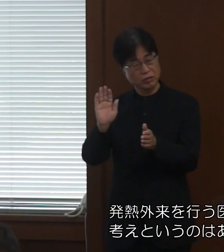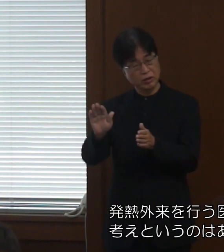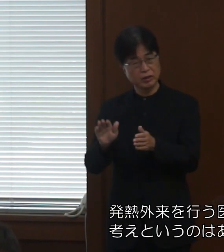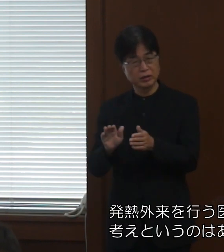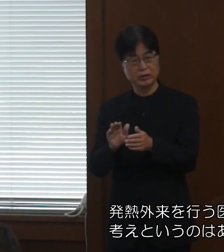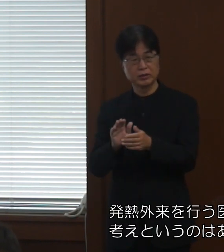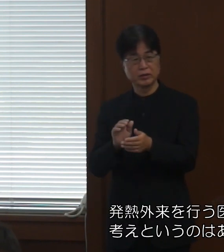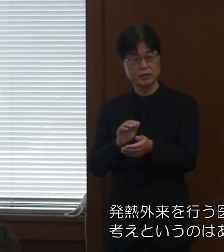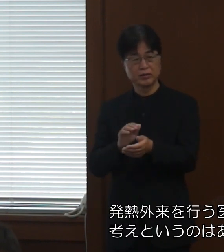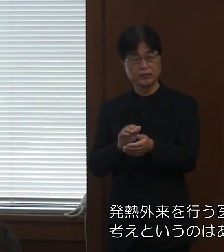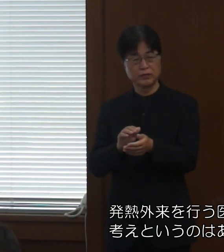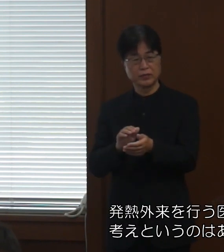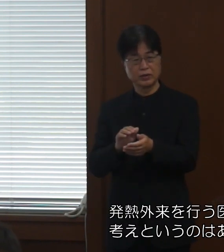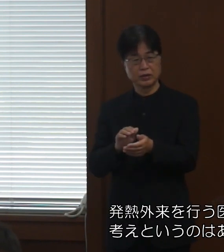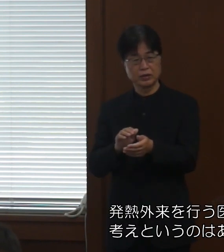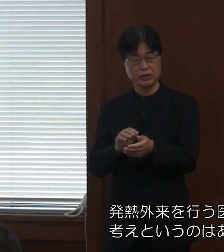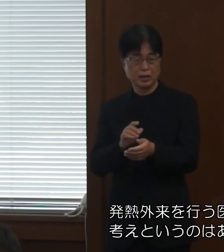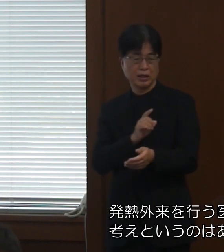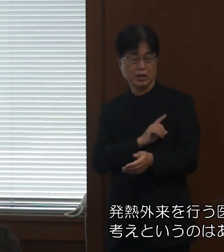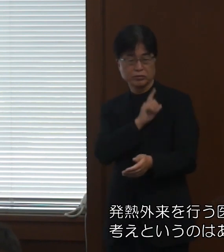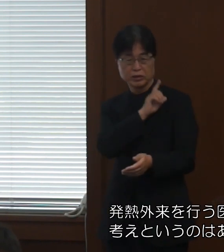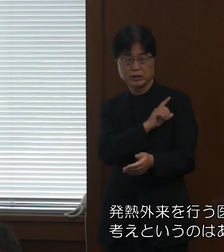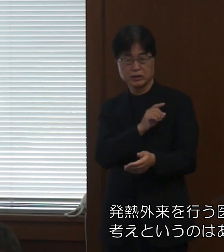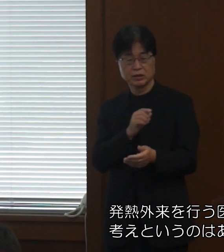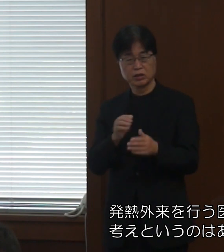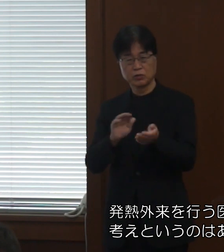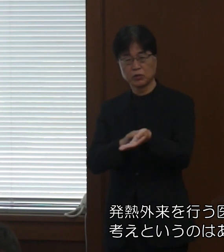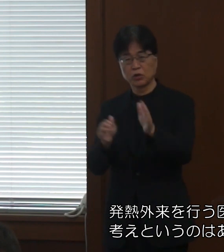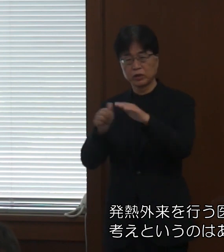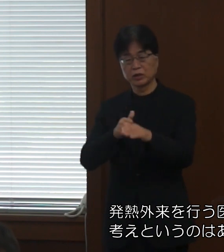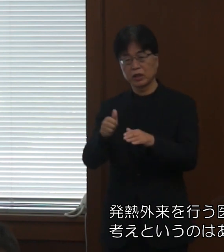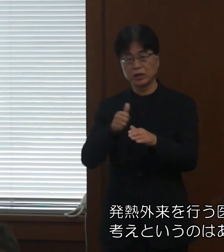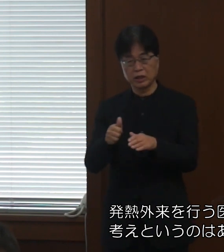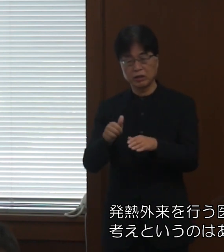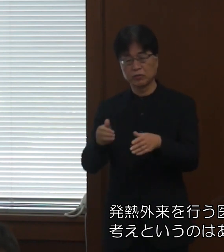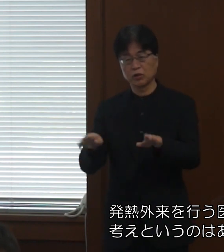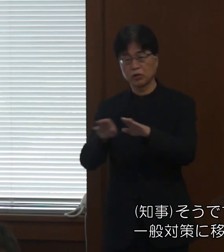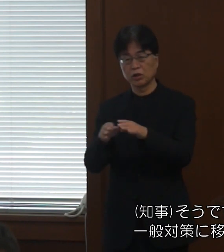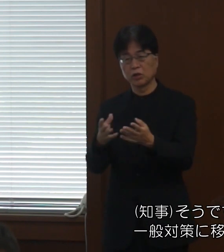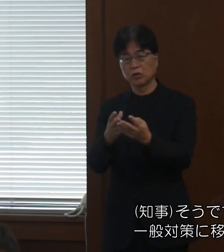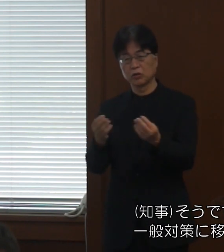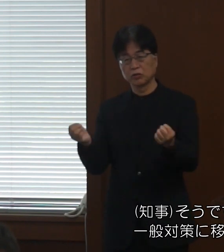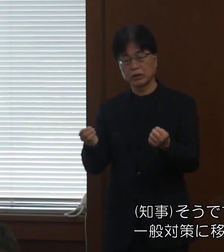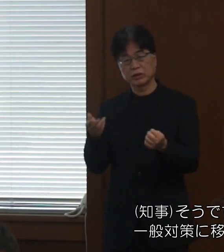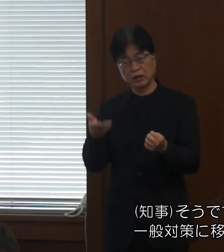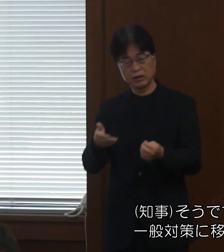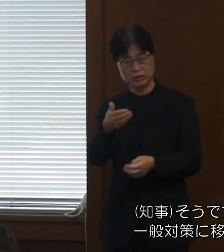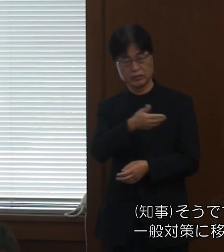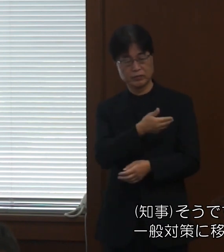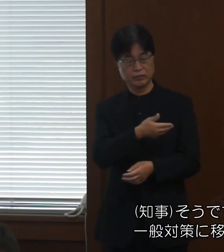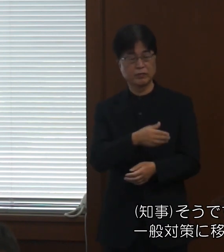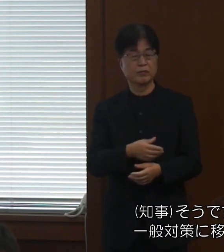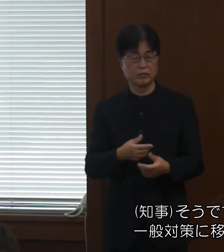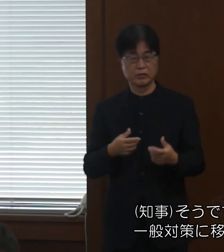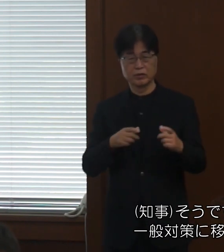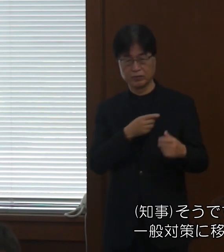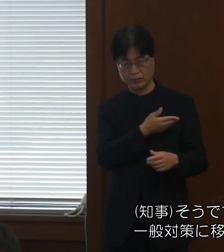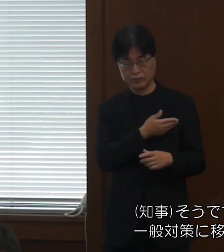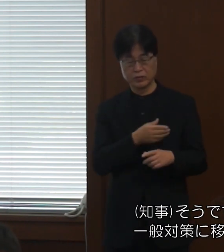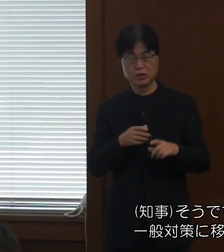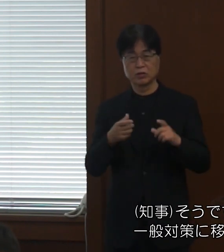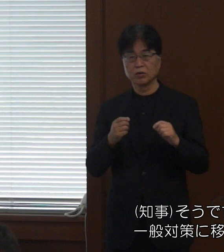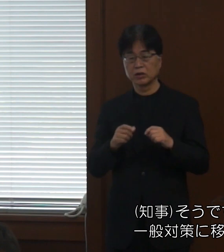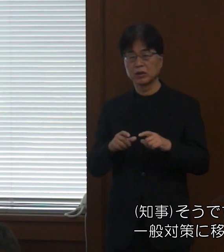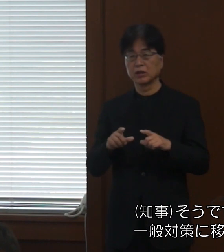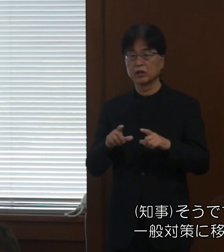発熱外来を行う医療機関を増やすみたいな考えているわけでしょうかそうですね徐々にその一般対策